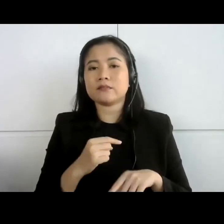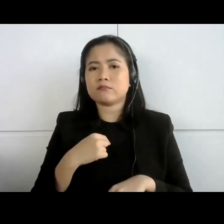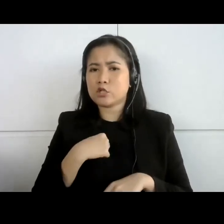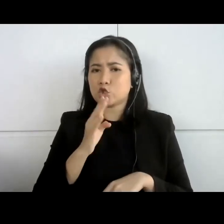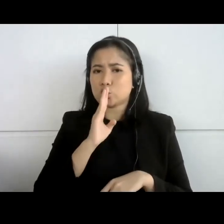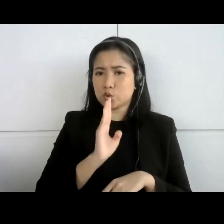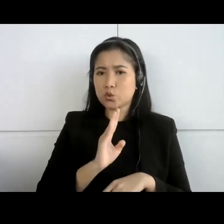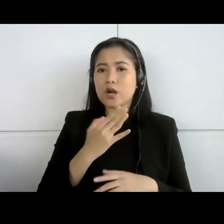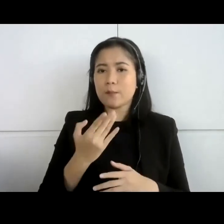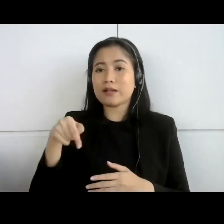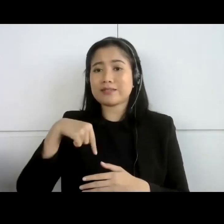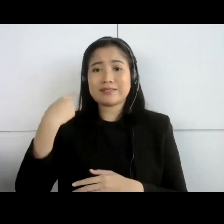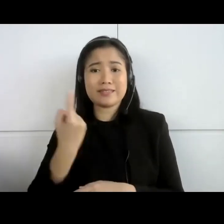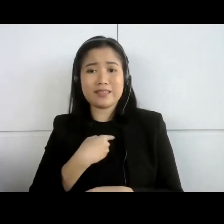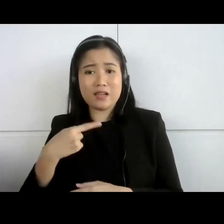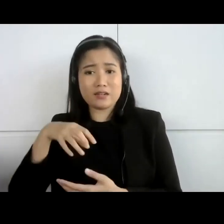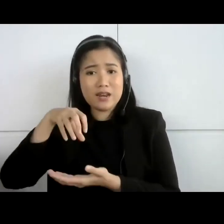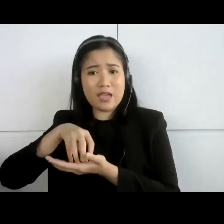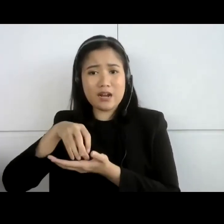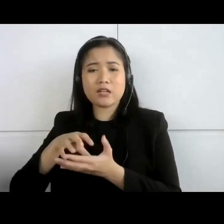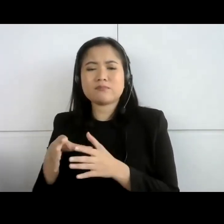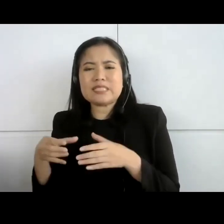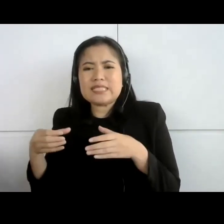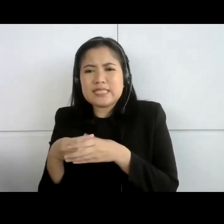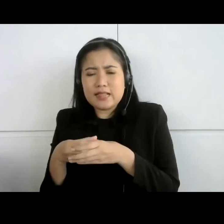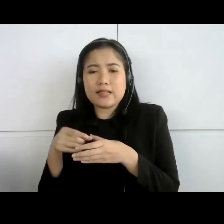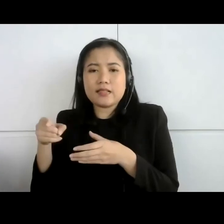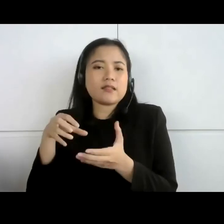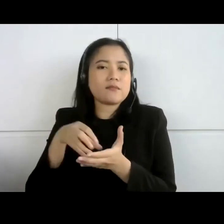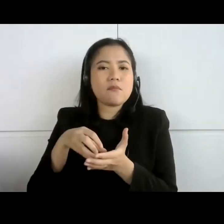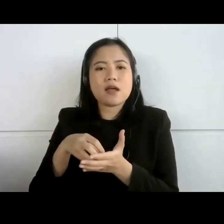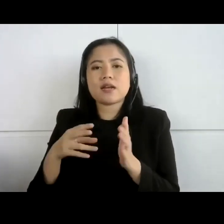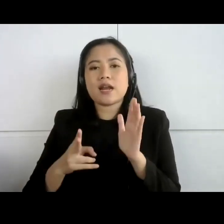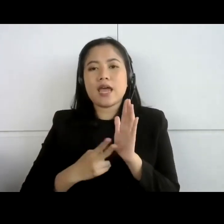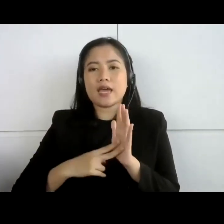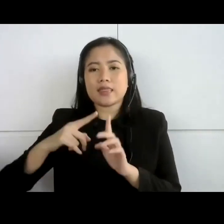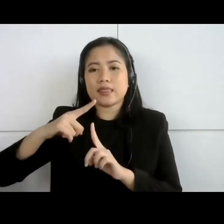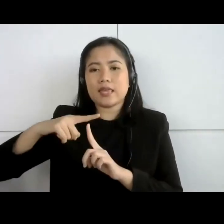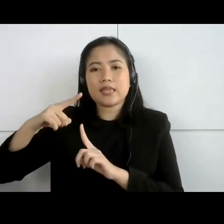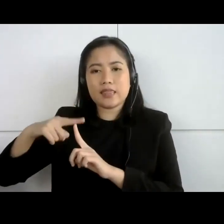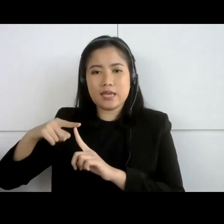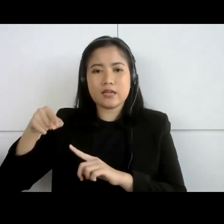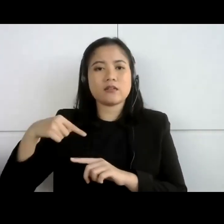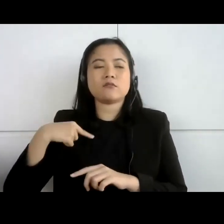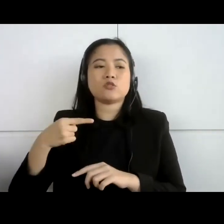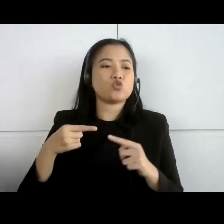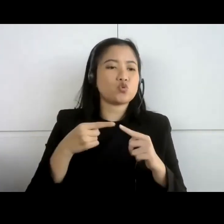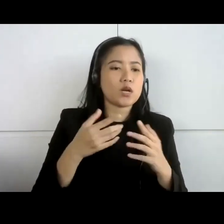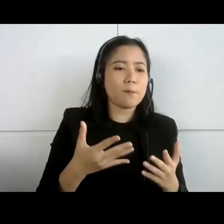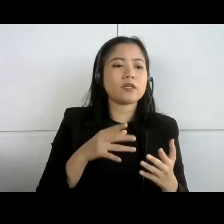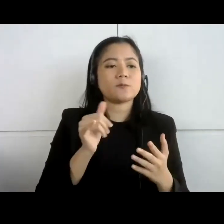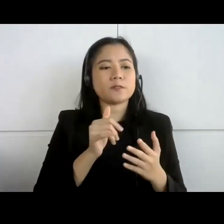adalah daerah terpencil di wilayah NTT, tentu dalam kerangka membangun sumber daya